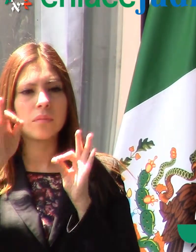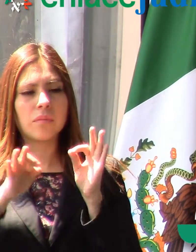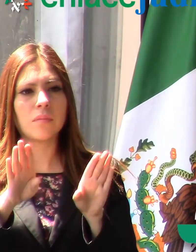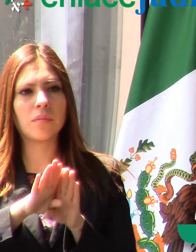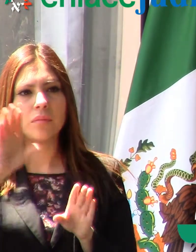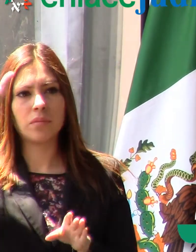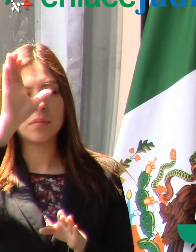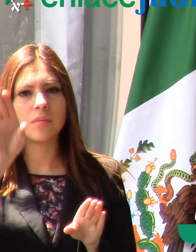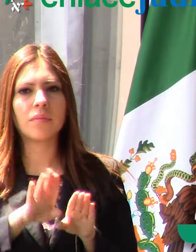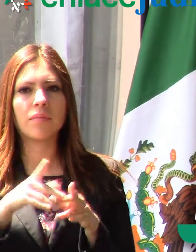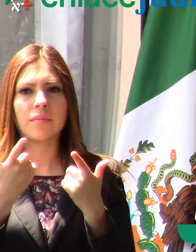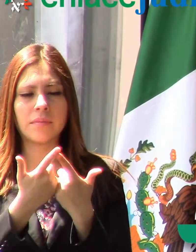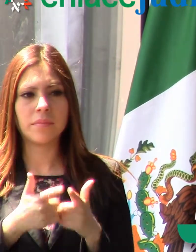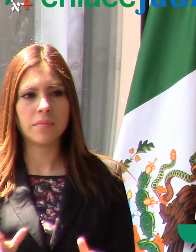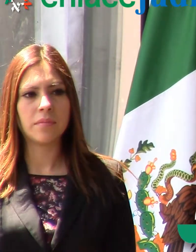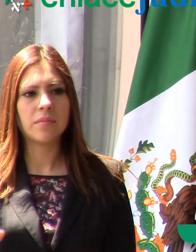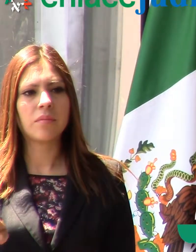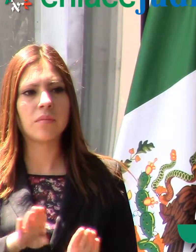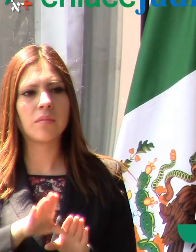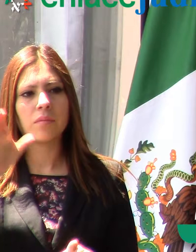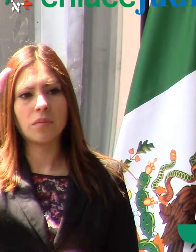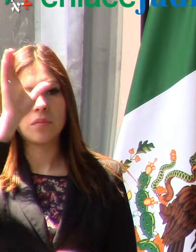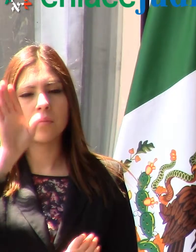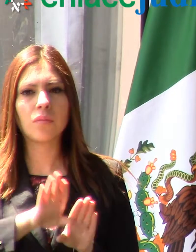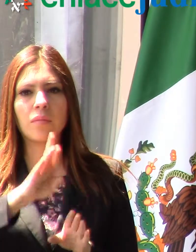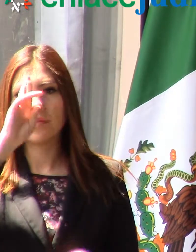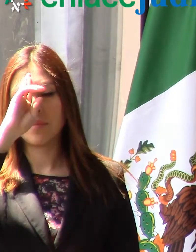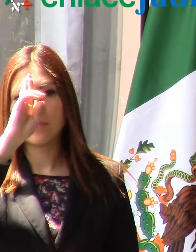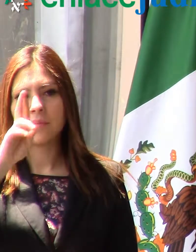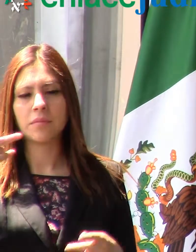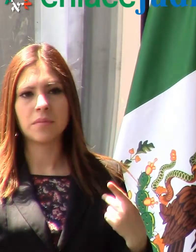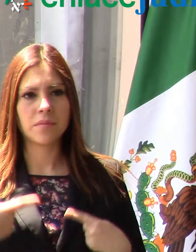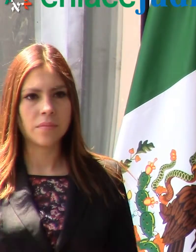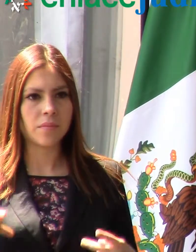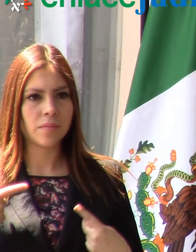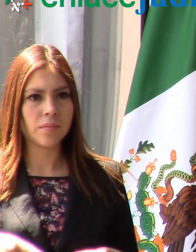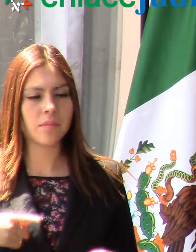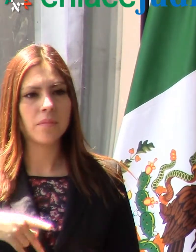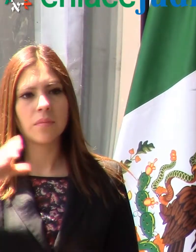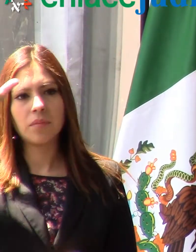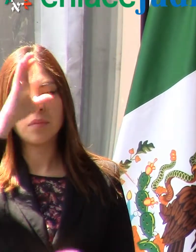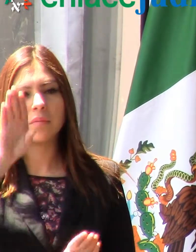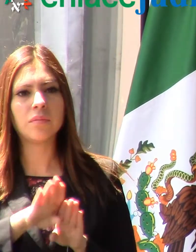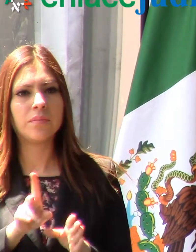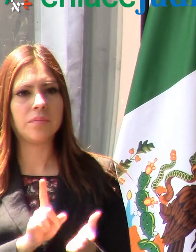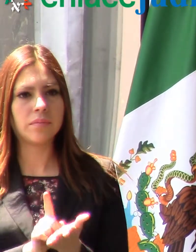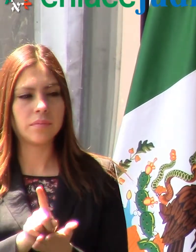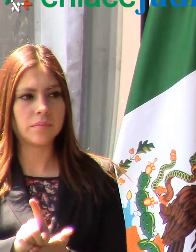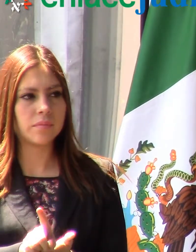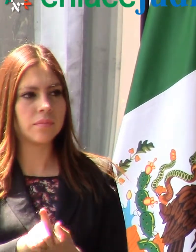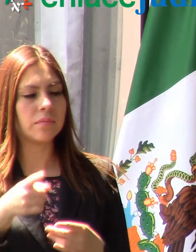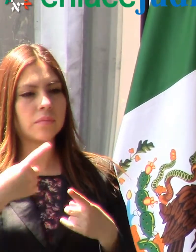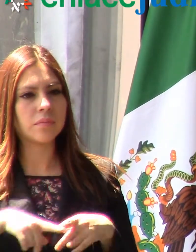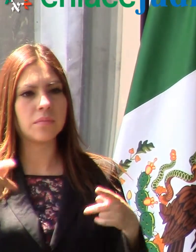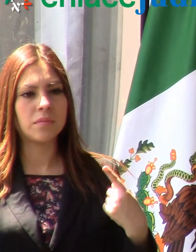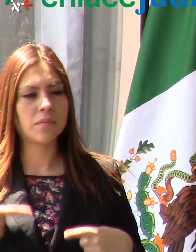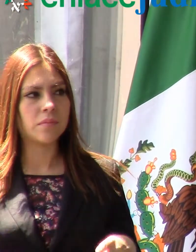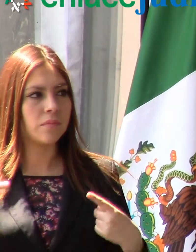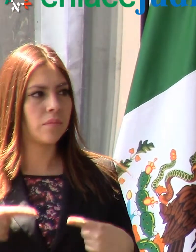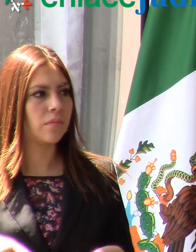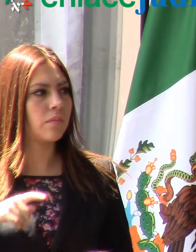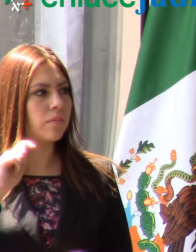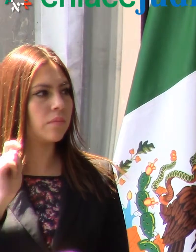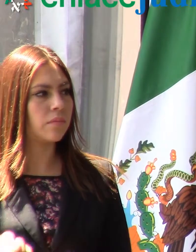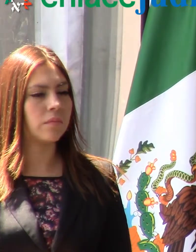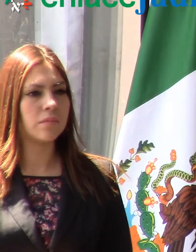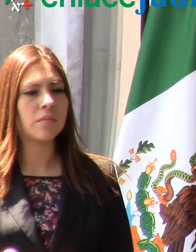la cultura de la libertad, la cultura del respeto al ser humano, la cultura de los derechos de los seres humanos,